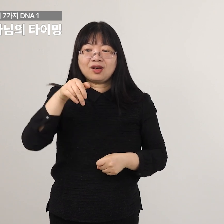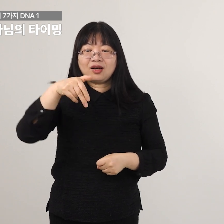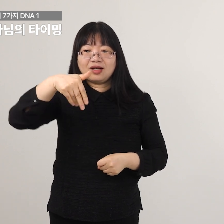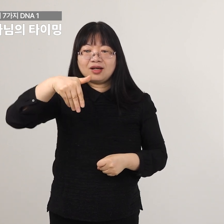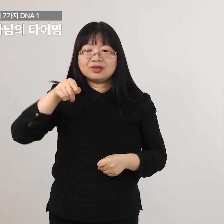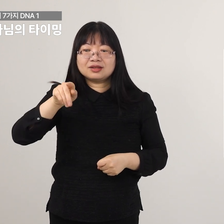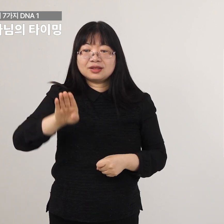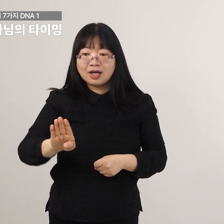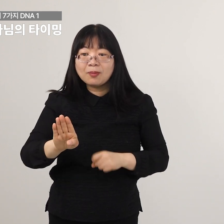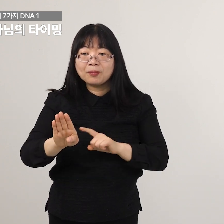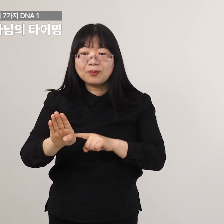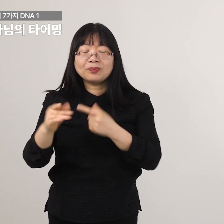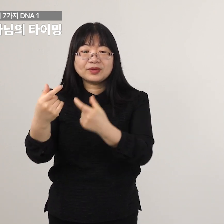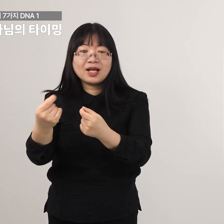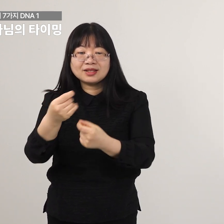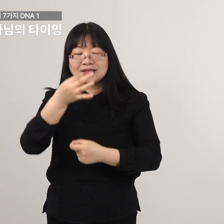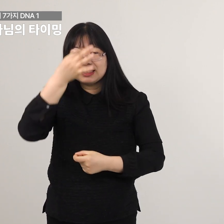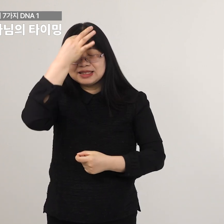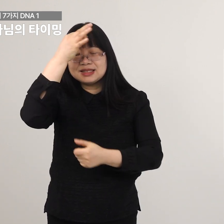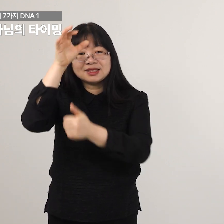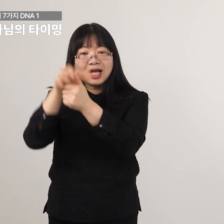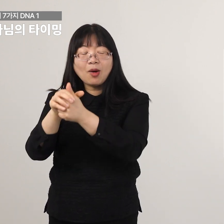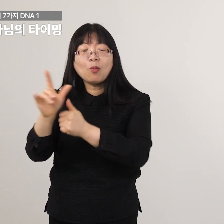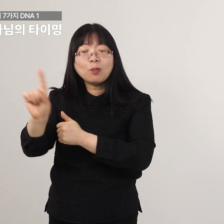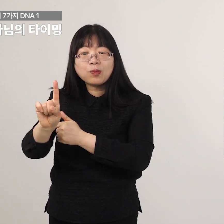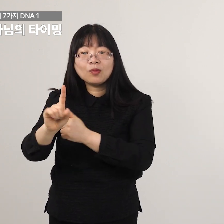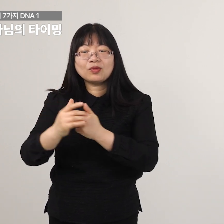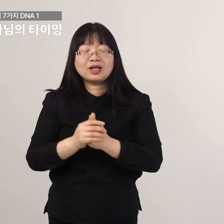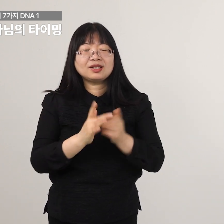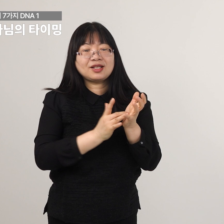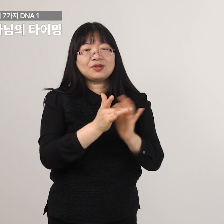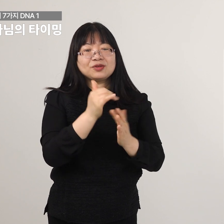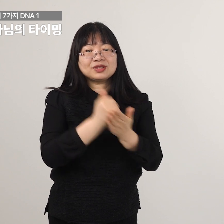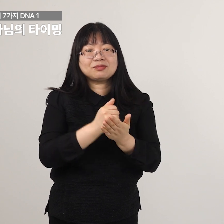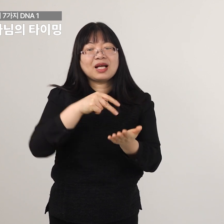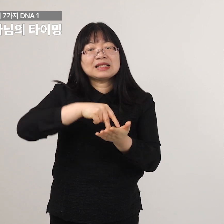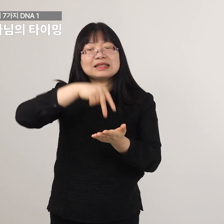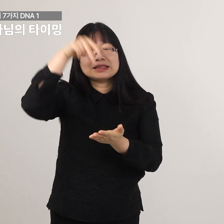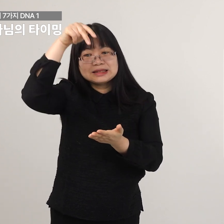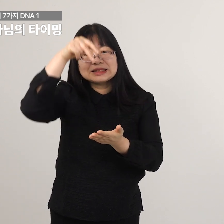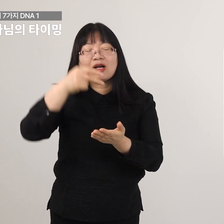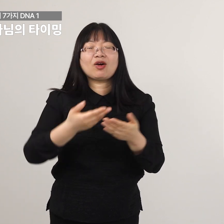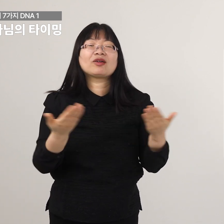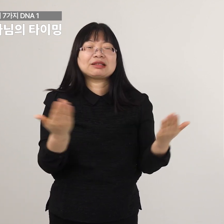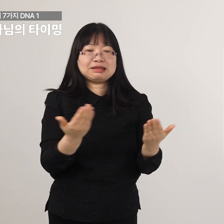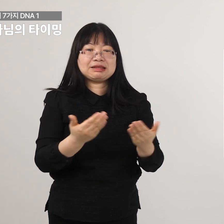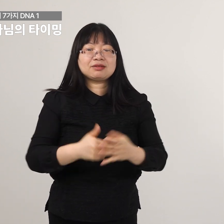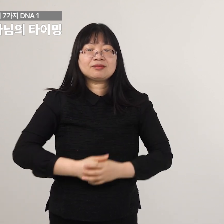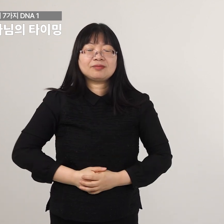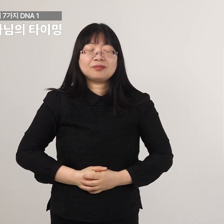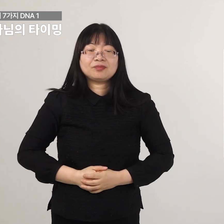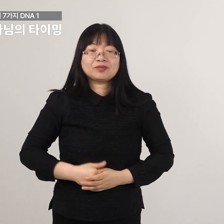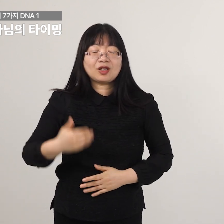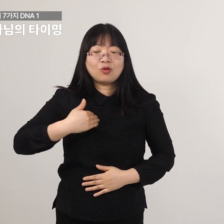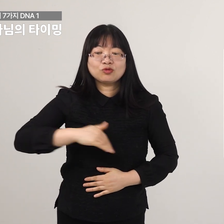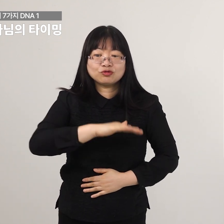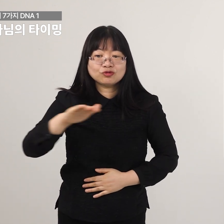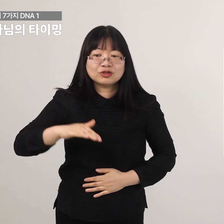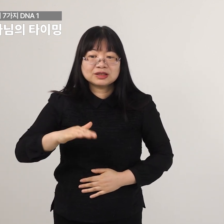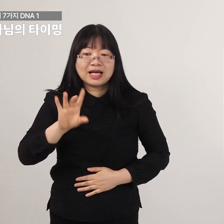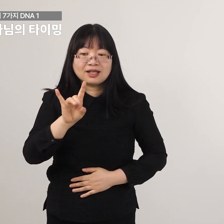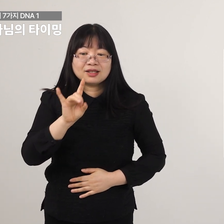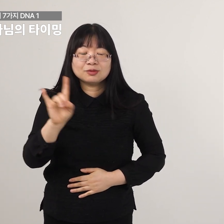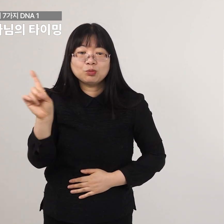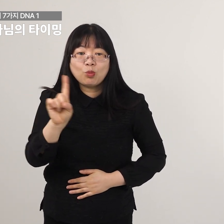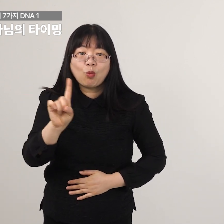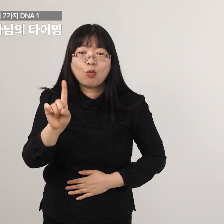경첩입니다. 그러니까 경첩 같은 역할을 하는 게 예수님의 승천 사건이에요. 그런데 우리가 여기서 한